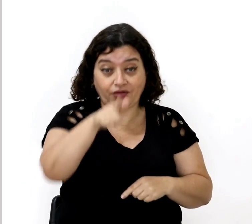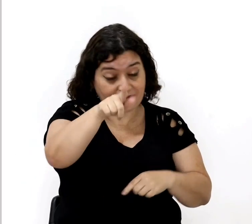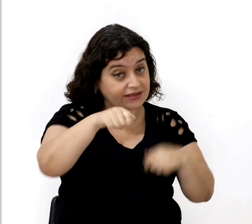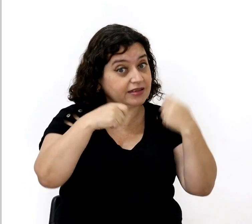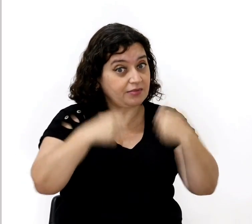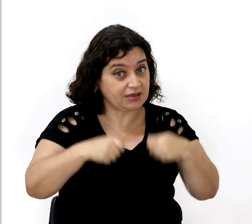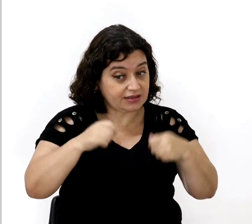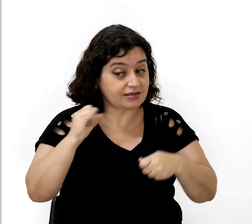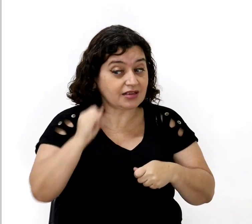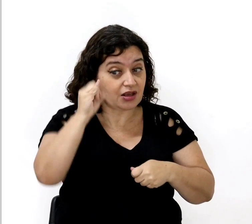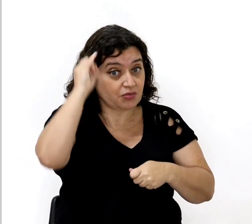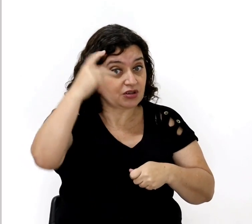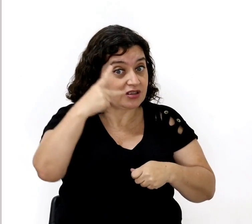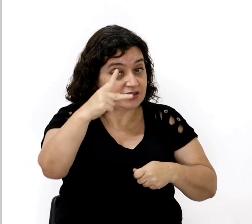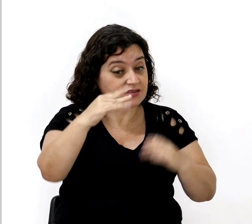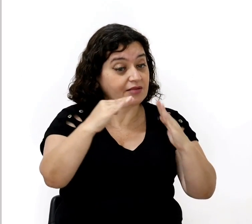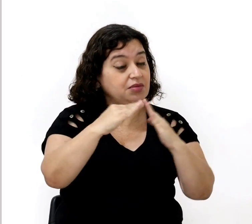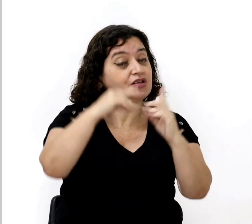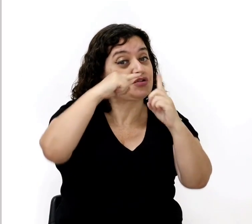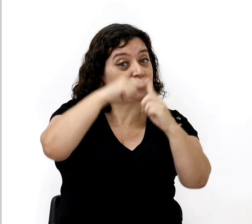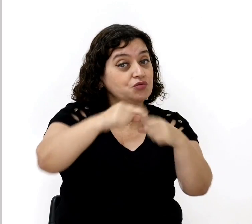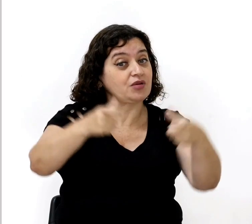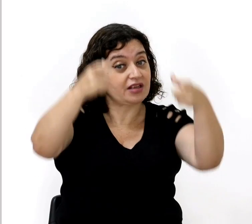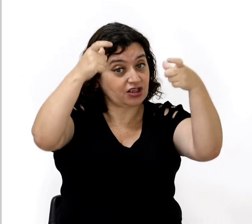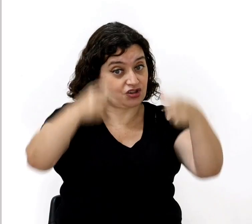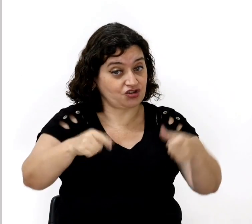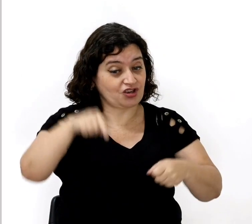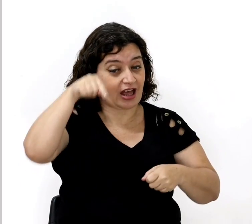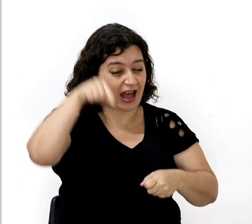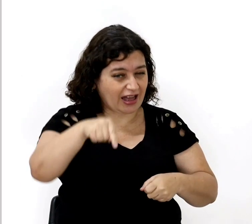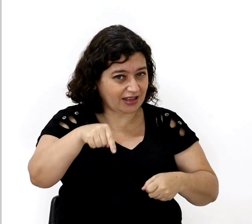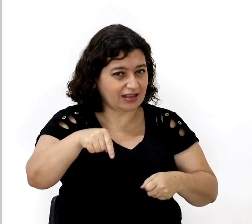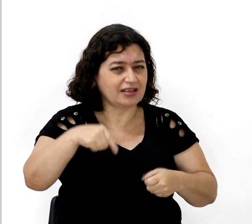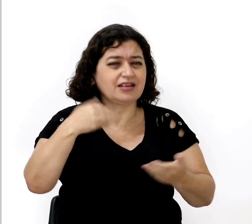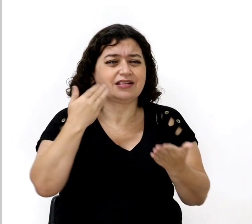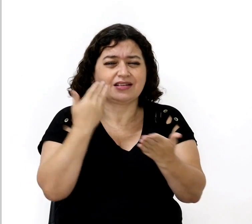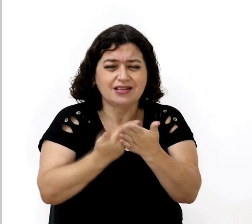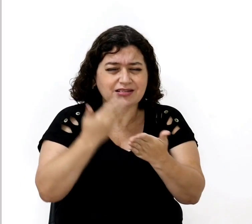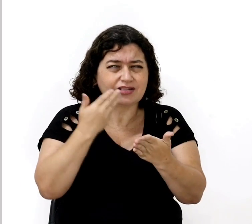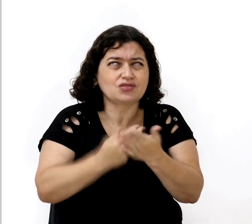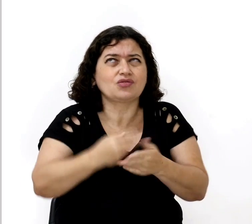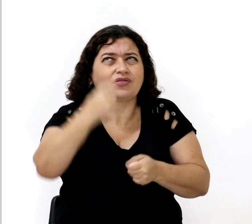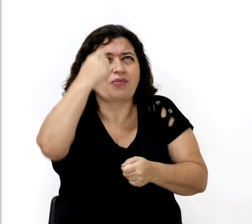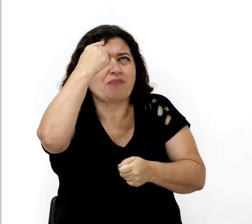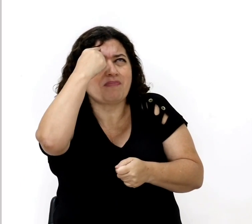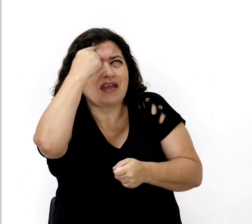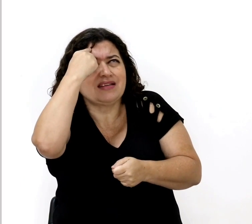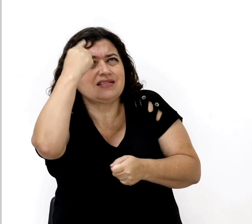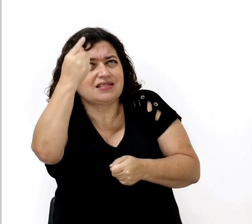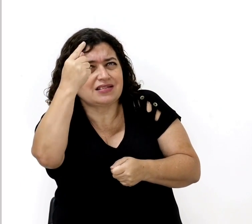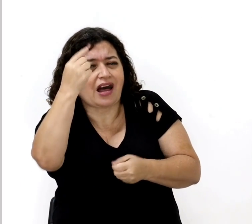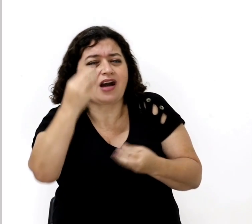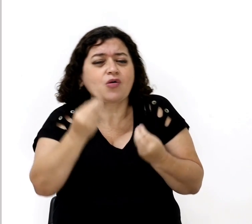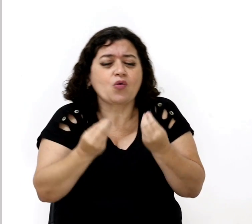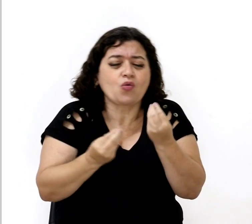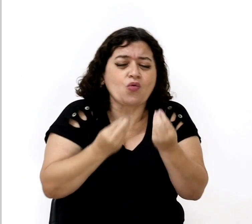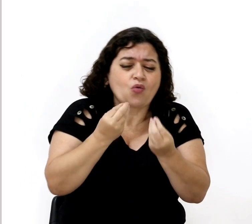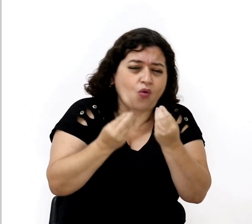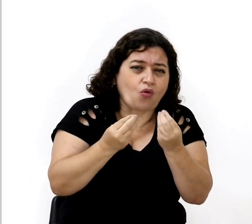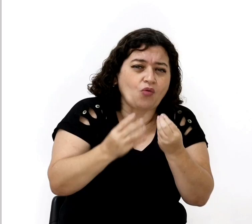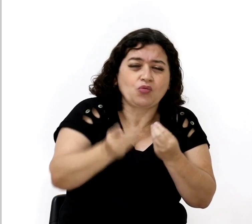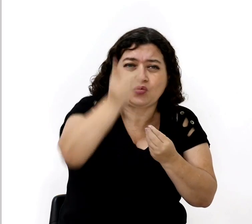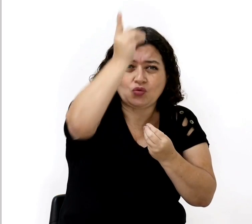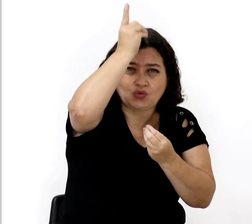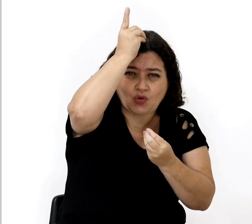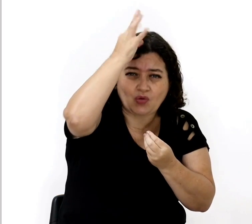sua igreja local, mas aqui conosco nesse estudo, pensar, refletir um pouco em como os seus dons